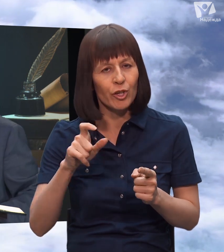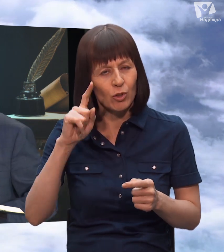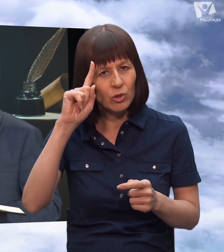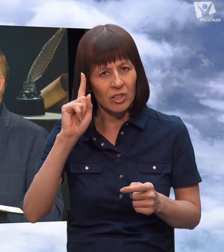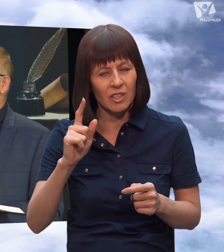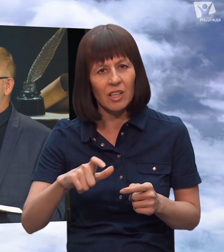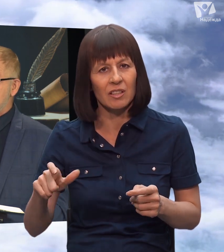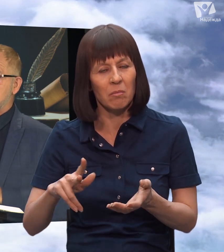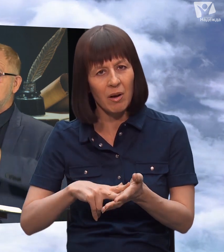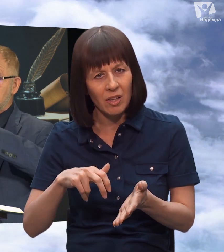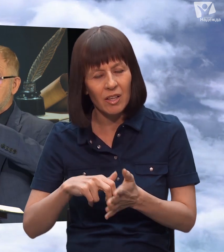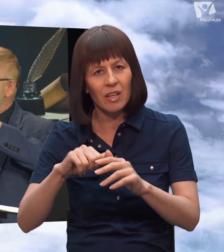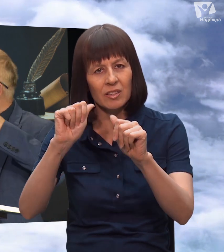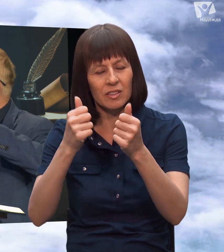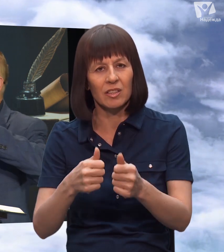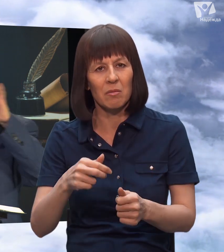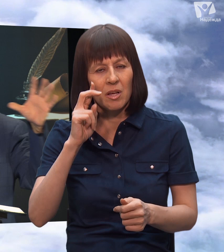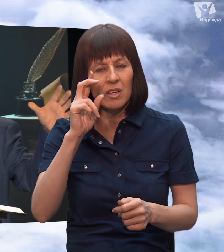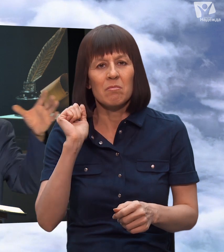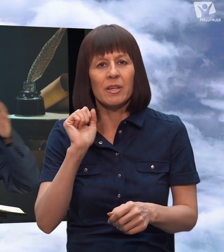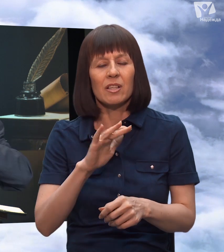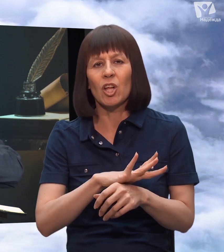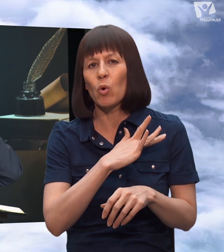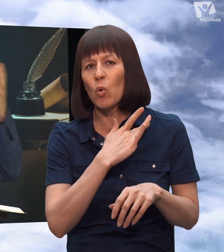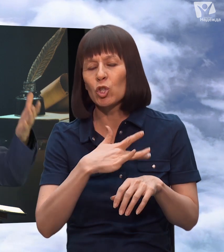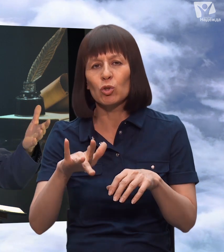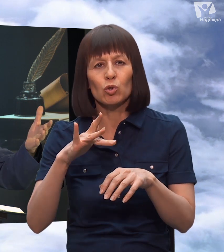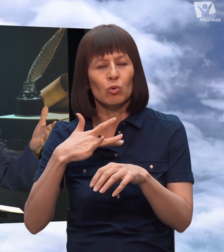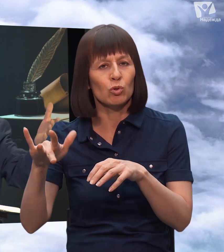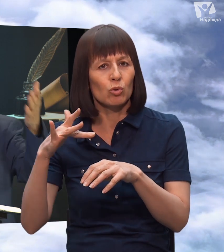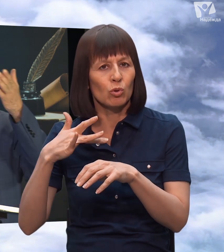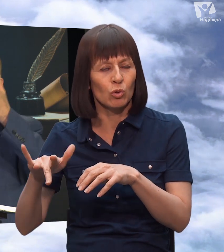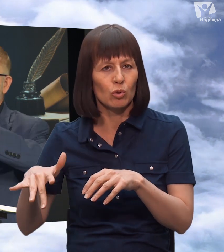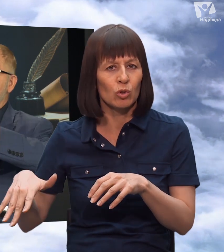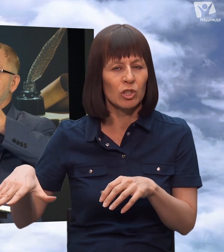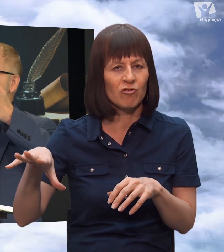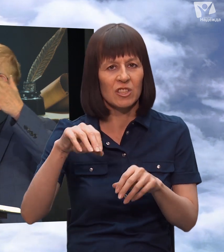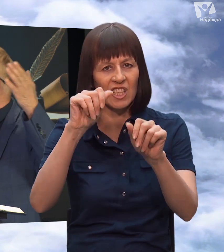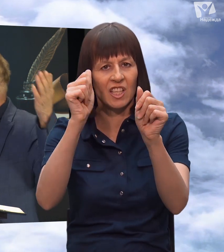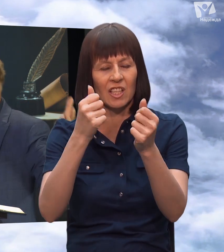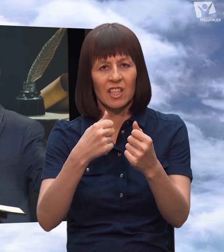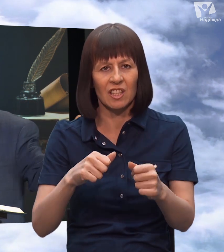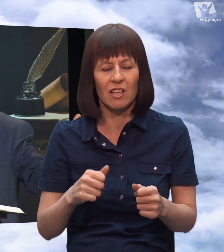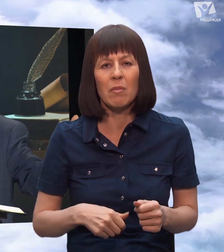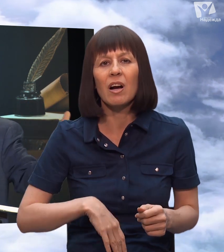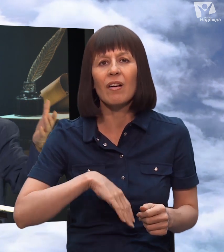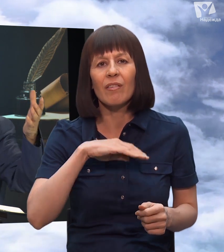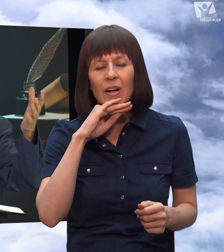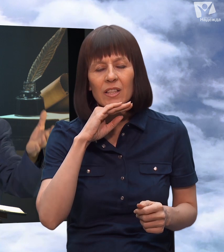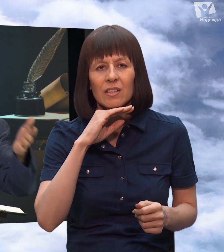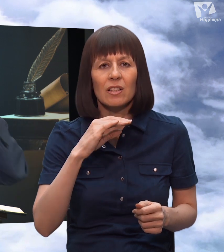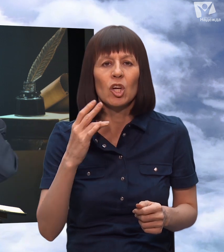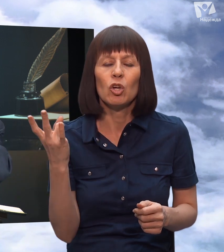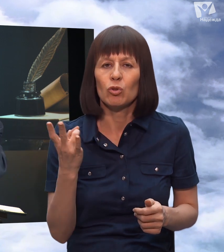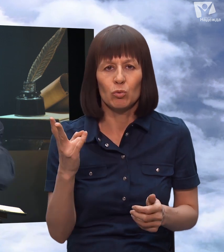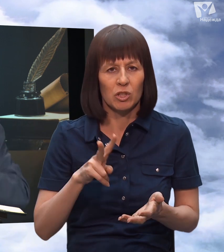разрушал уничтожал то есть чтобы народ божий обернулся к богу и вместо того чтобы поклоняться другим